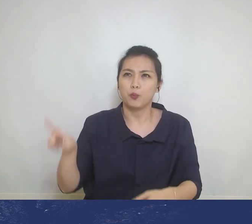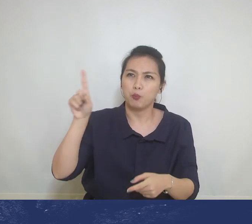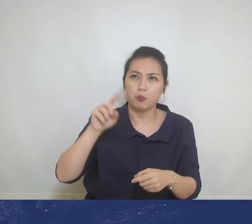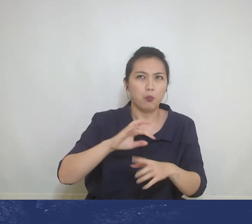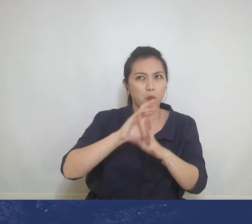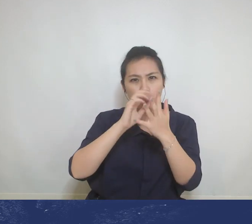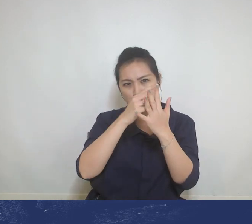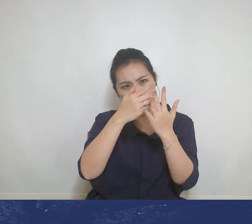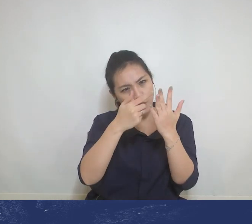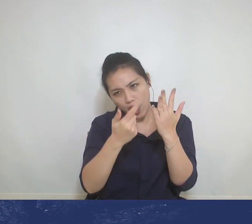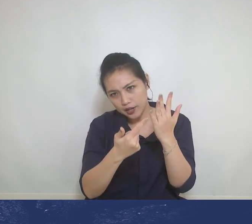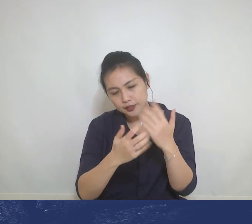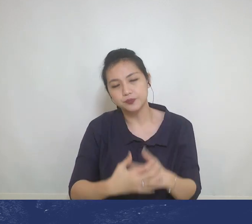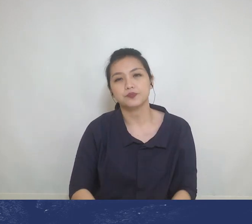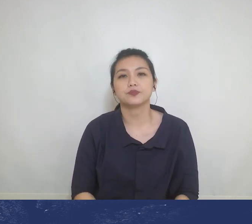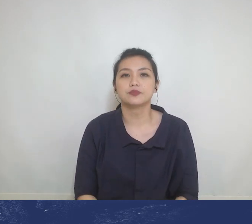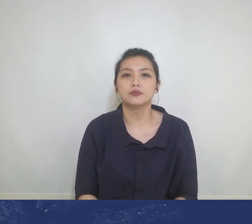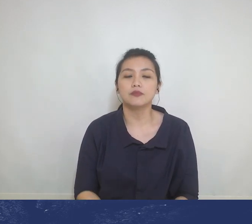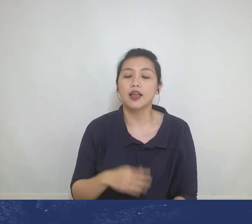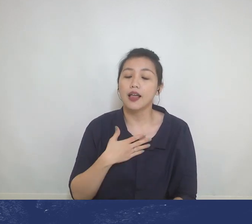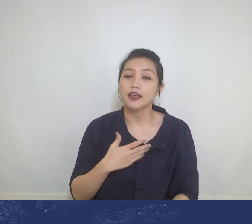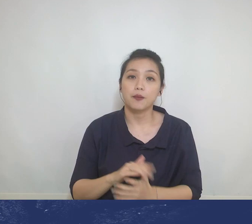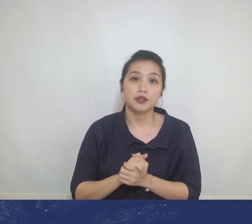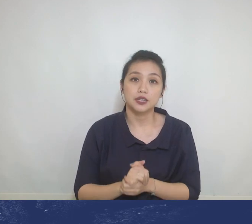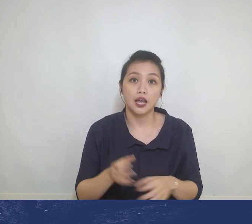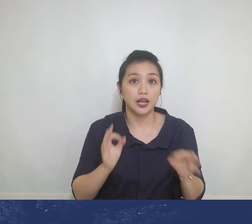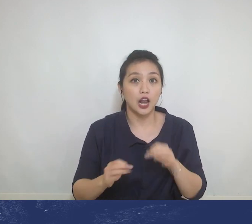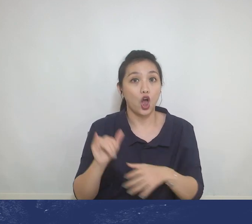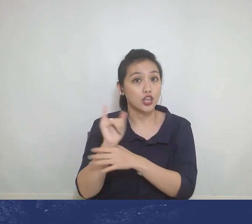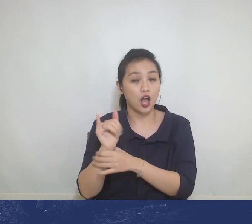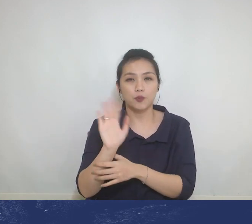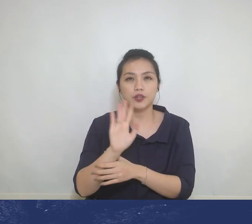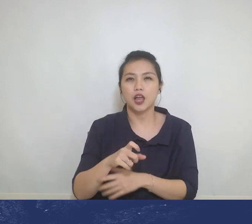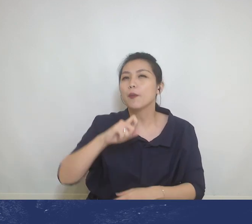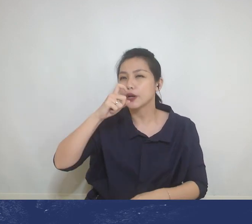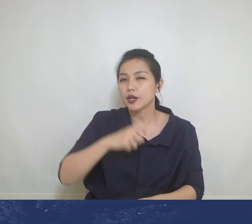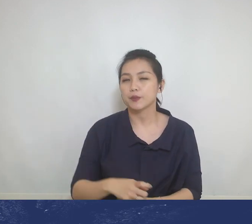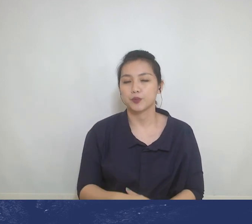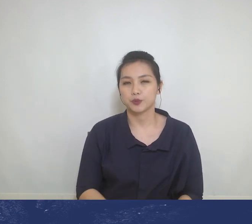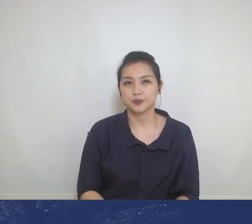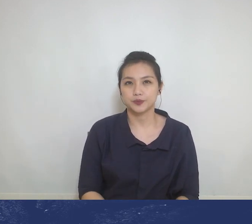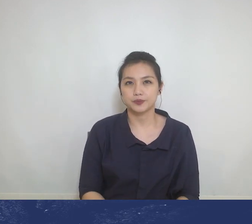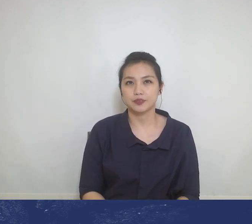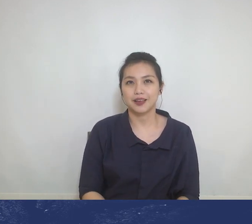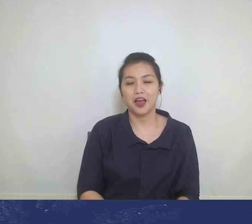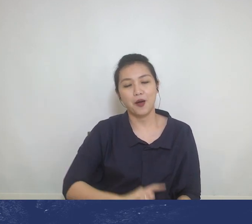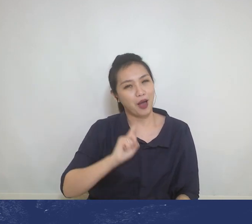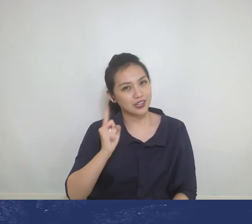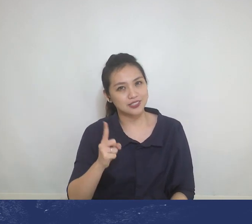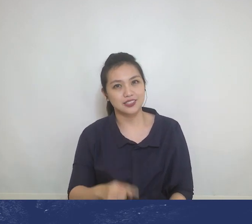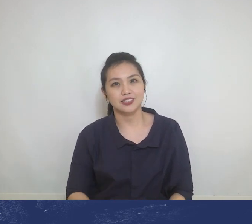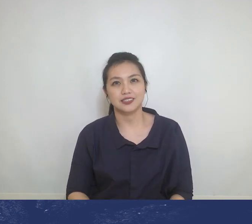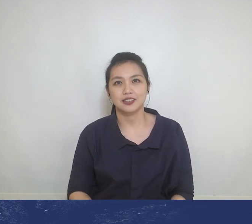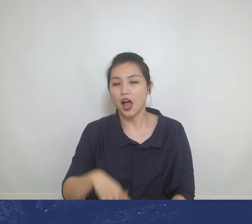upahnya oleh Laban kayak gitu. Saya percaya kalau seandainya dia enggak melakukan itu, saya itu bisa membayangkan